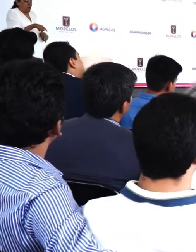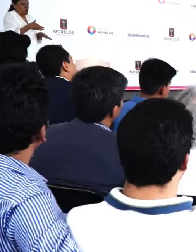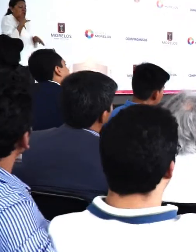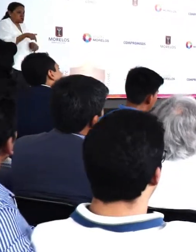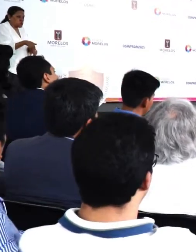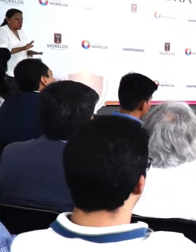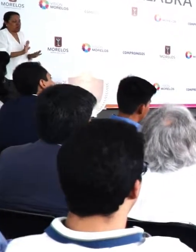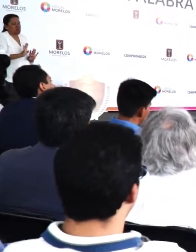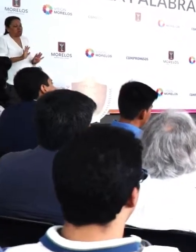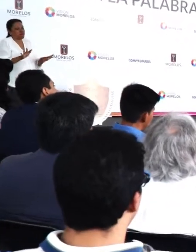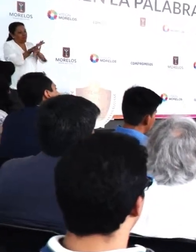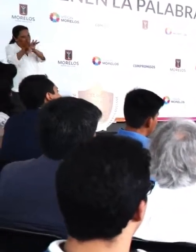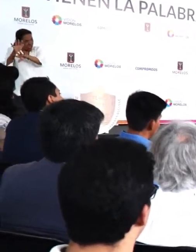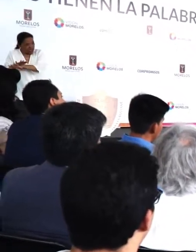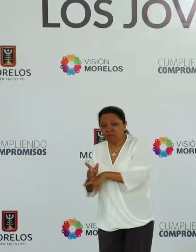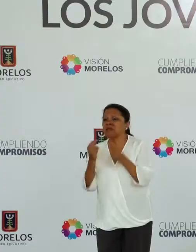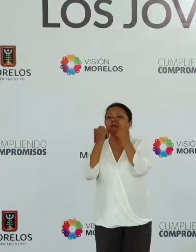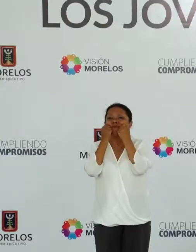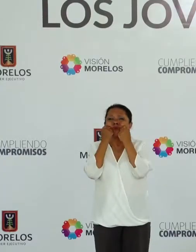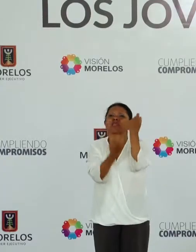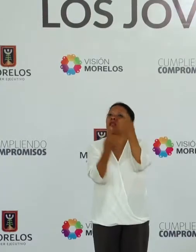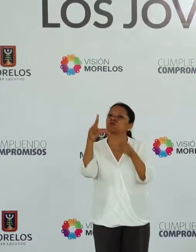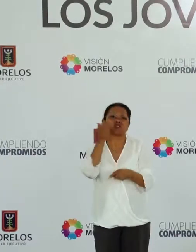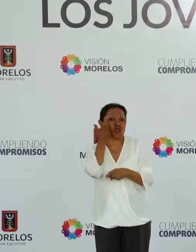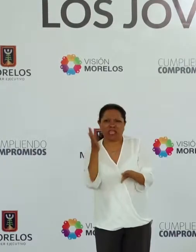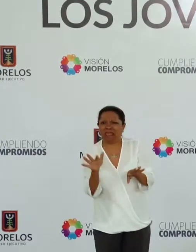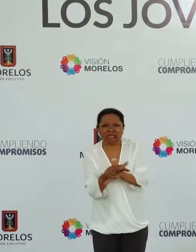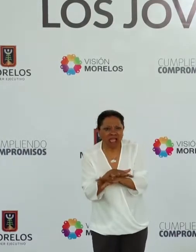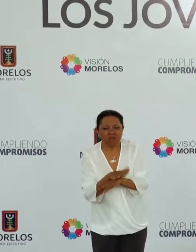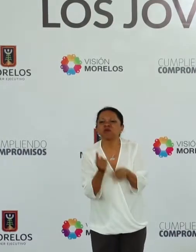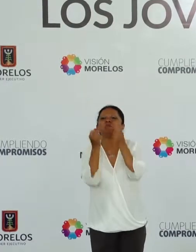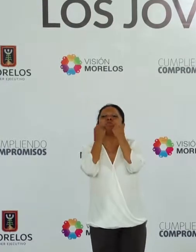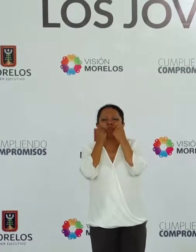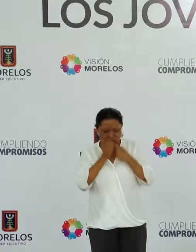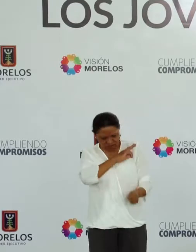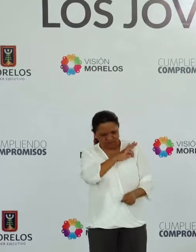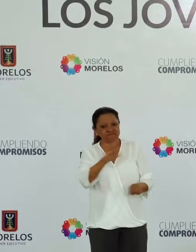cambia. Y a pesar que los que no quieren que las cosas cambien, se va a cambiar.